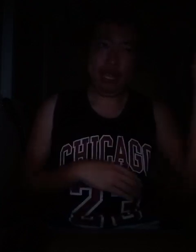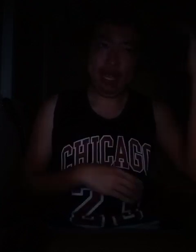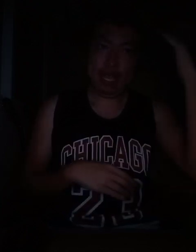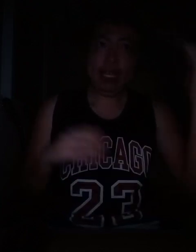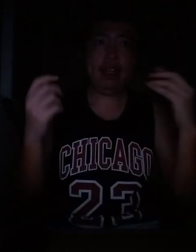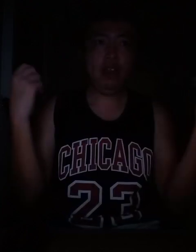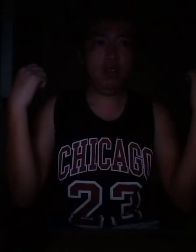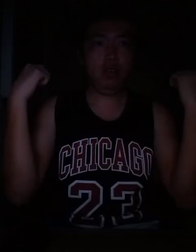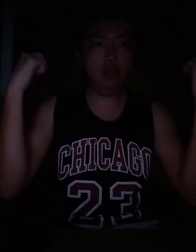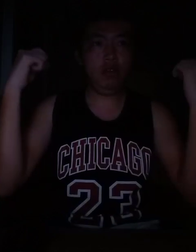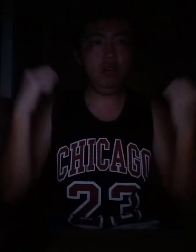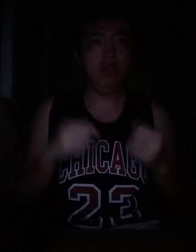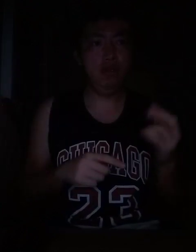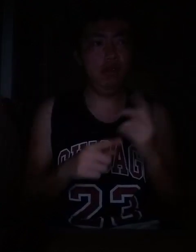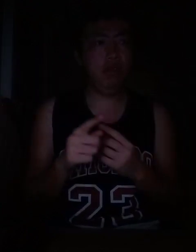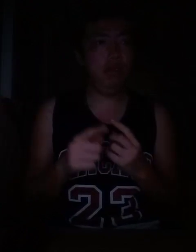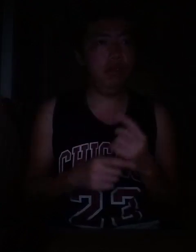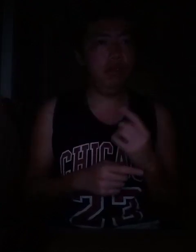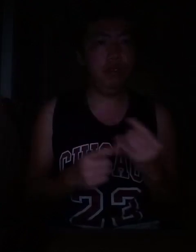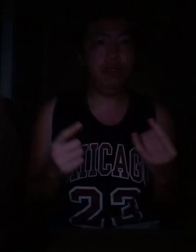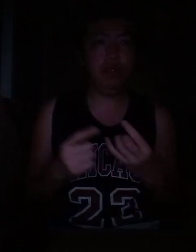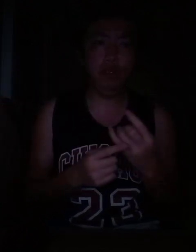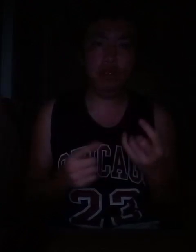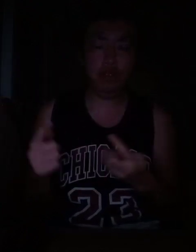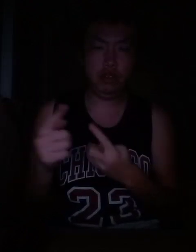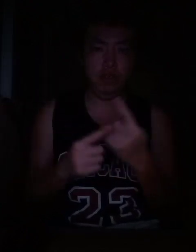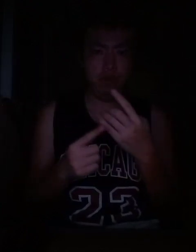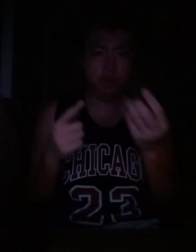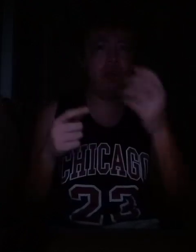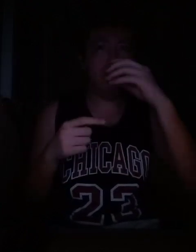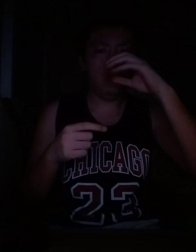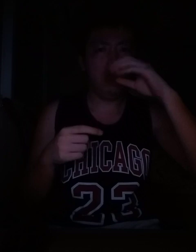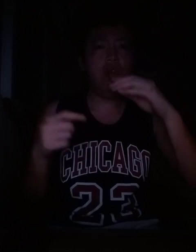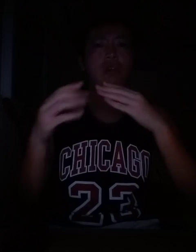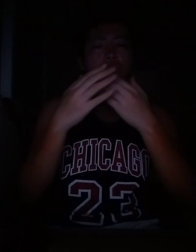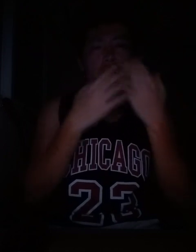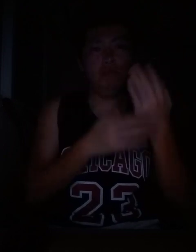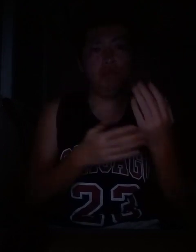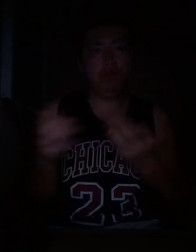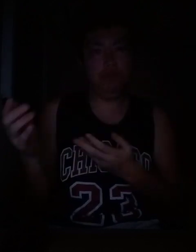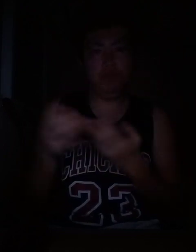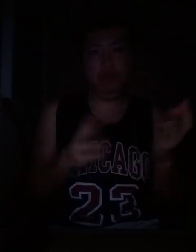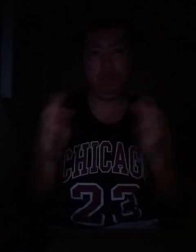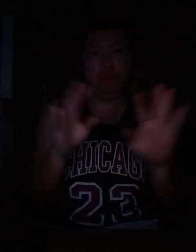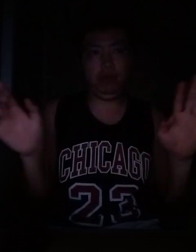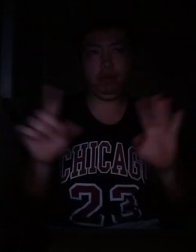건강 상태에 이상이 없지만 의약품과 음료 등을 전달하기 위해 현장을 방문할 계획입니다.